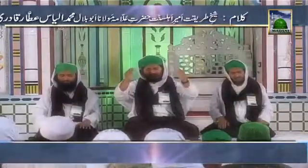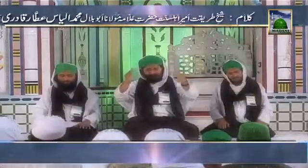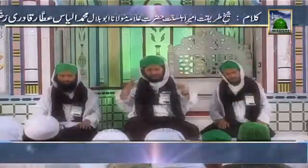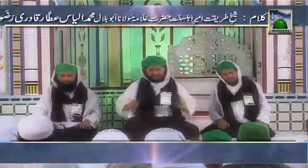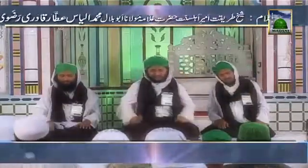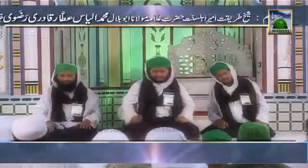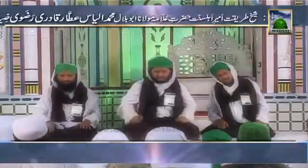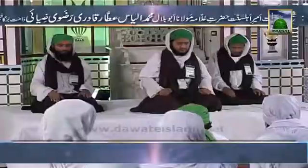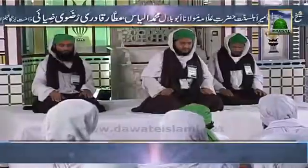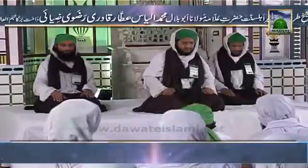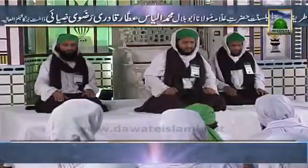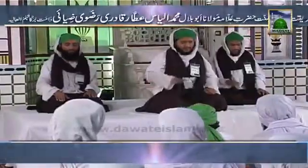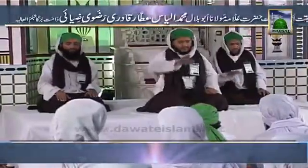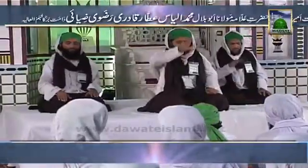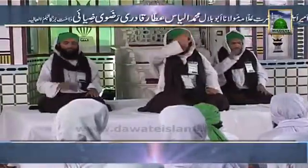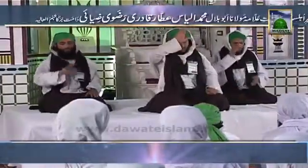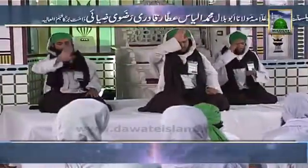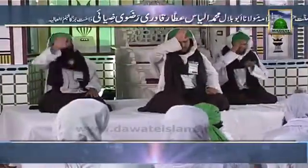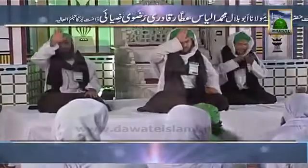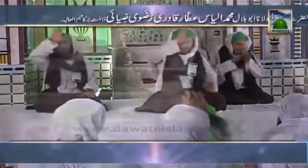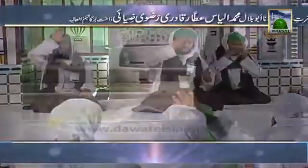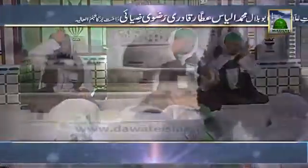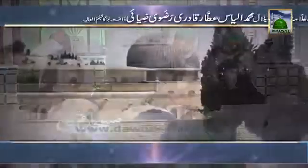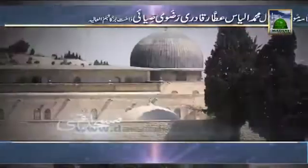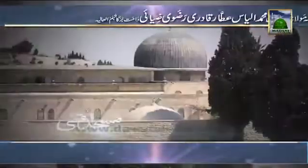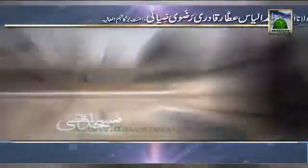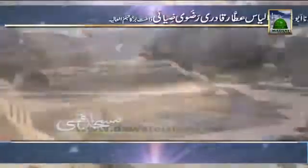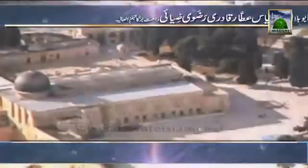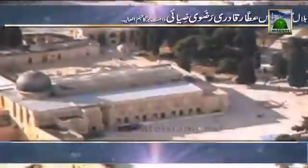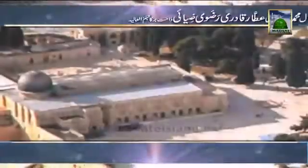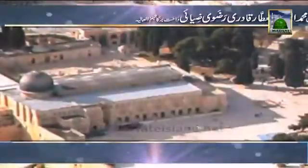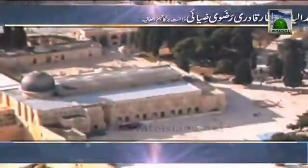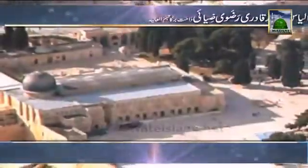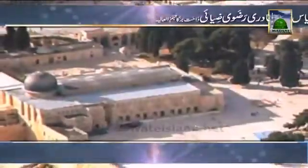کیا شاہ کو یہ معراج کی شب